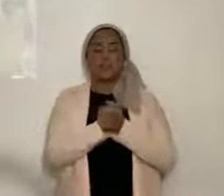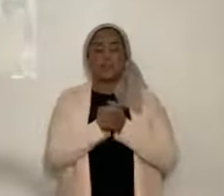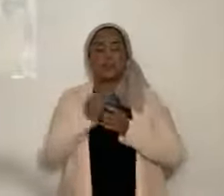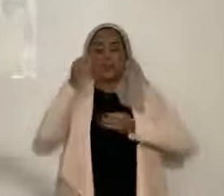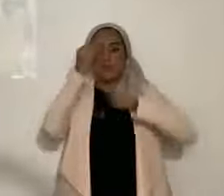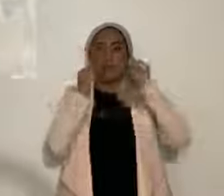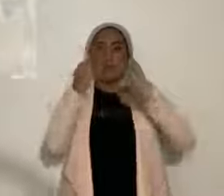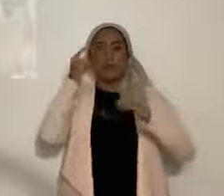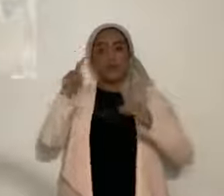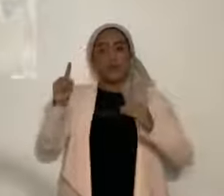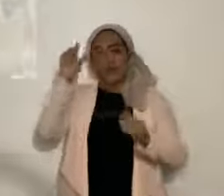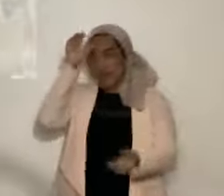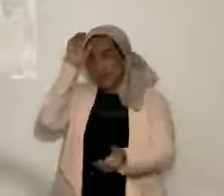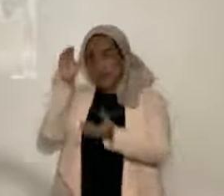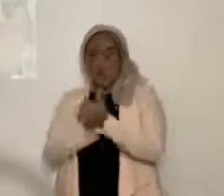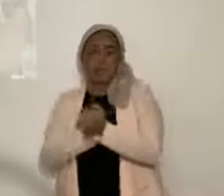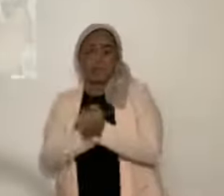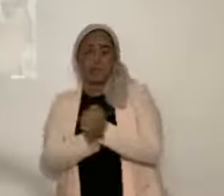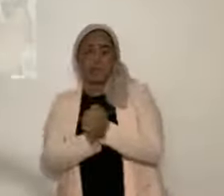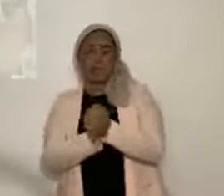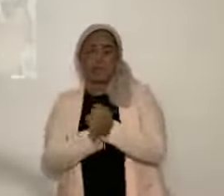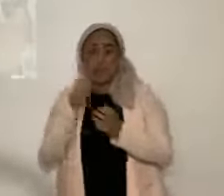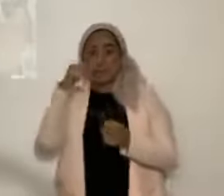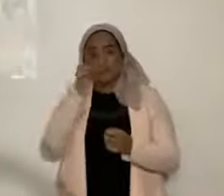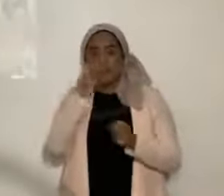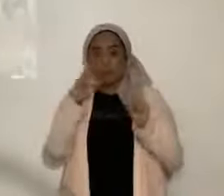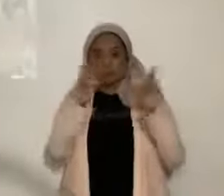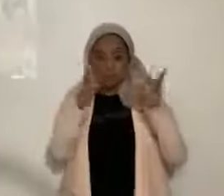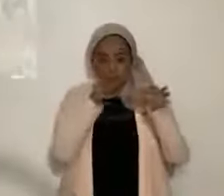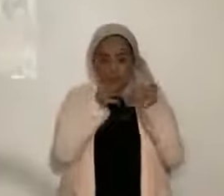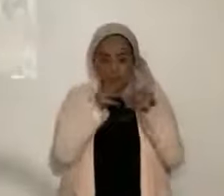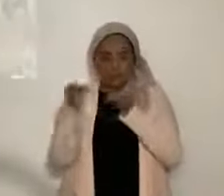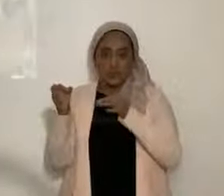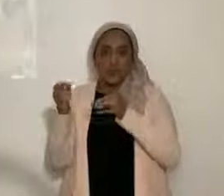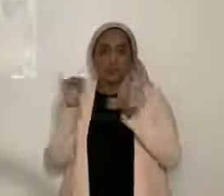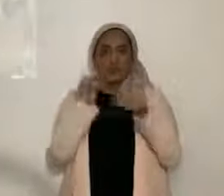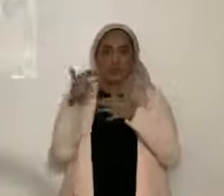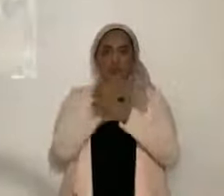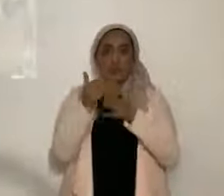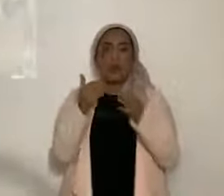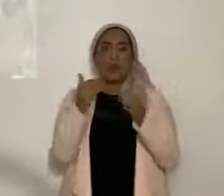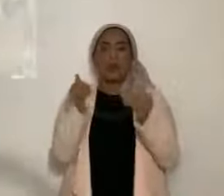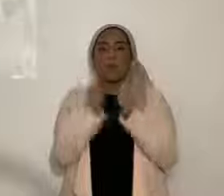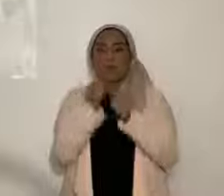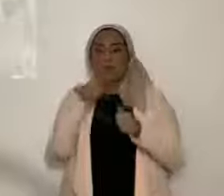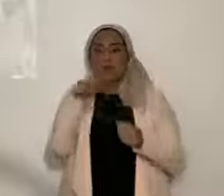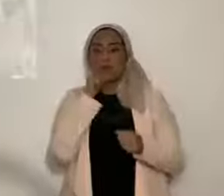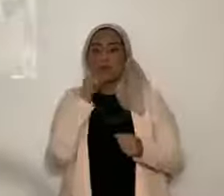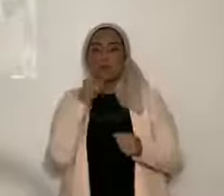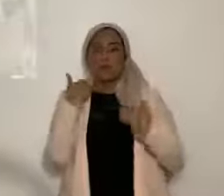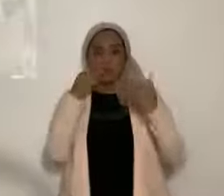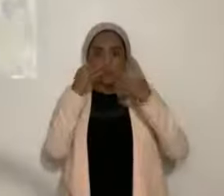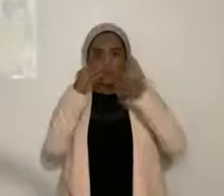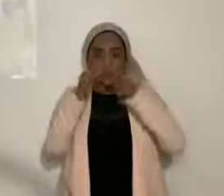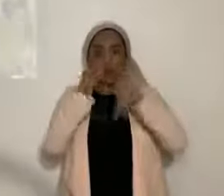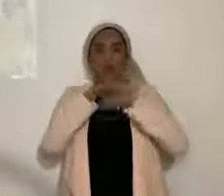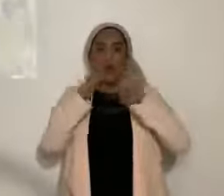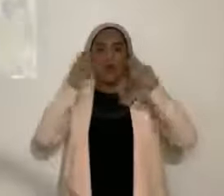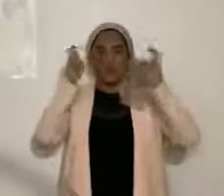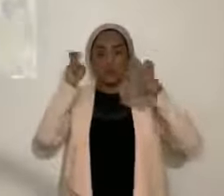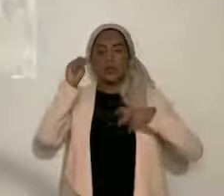su marido, la estaba preparando Pablo, inclusive entre los gentiles, porque eso lo dije en el tema de Natsal,